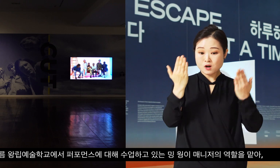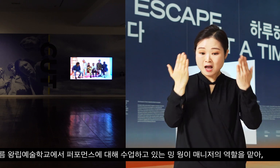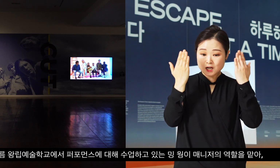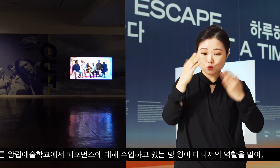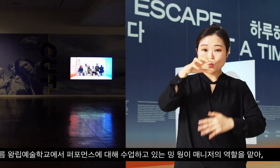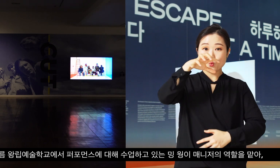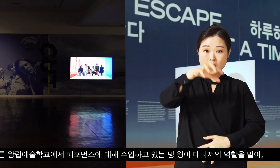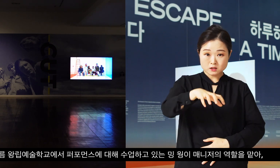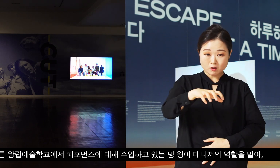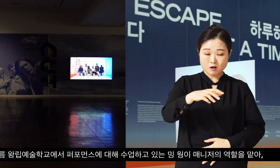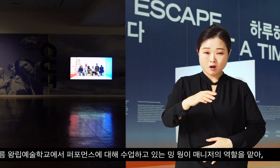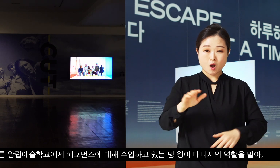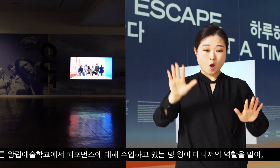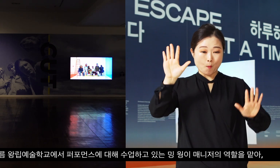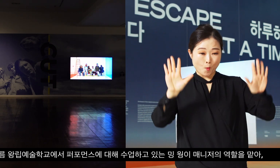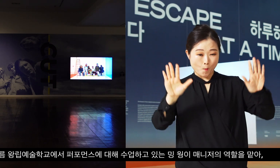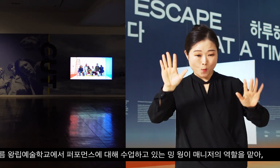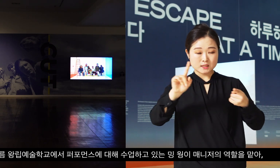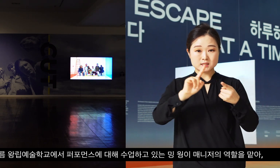퍼포먼스에 대해 수업하고 있는 밍멍이